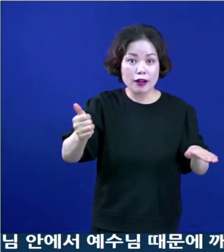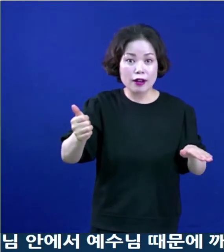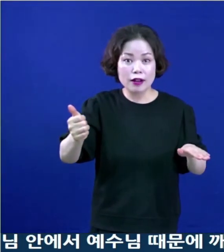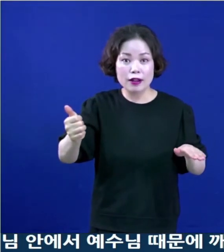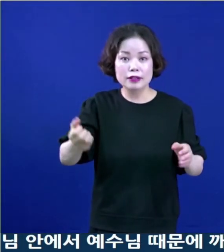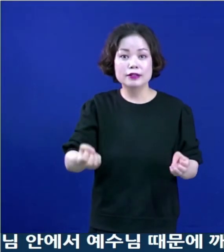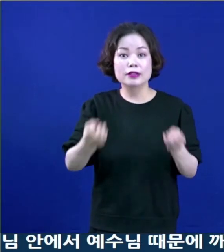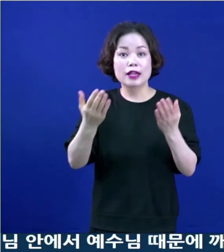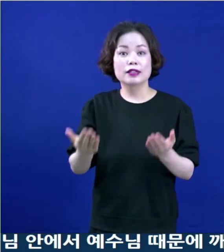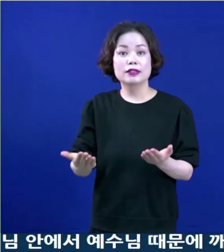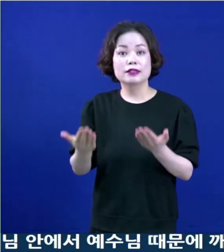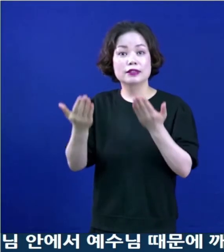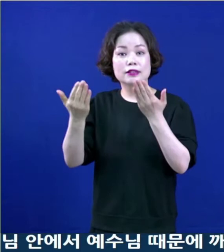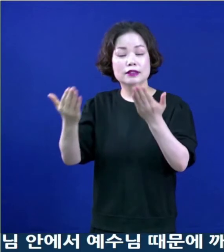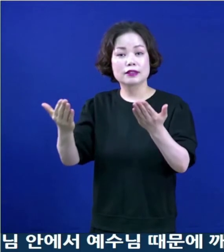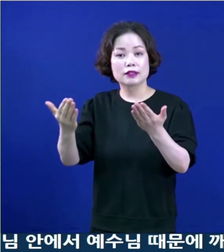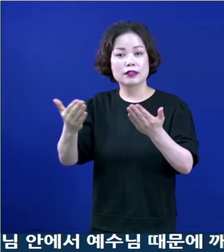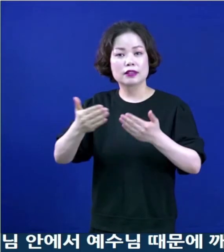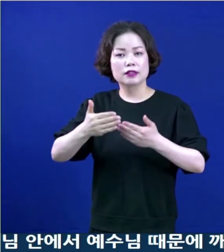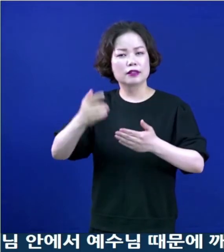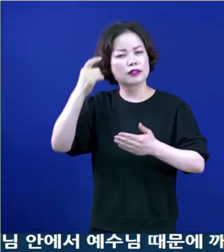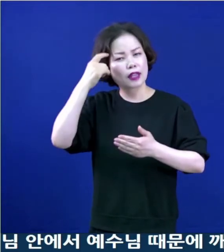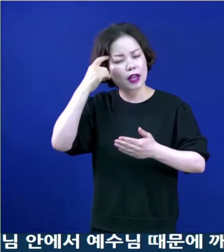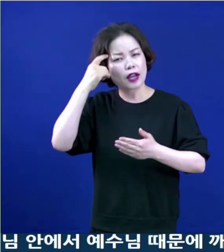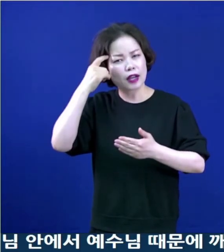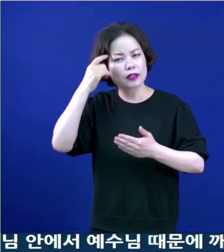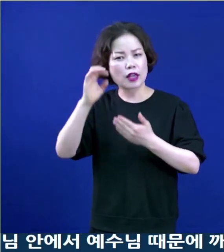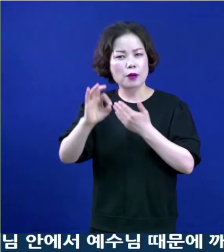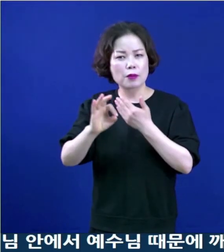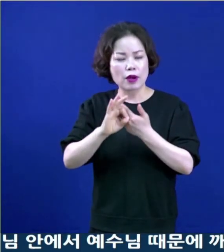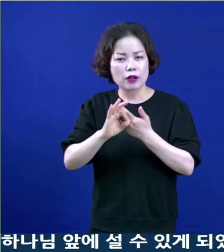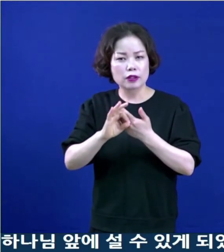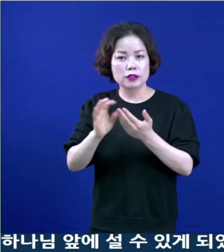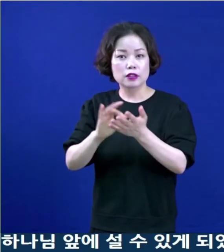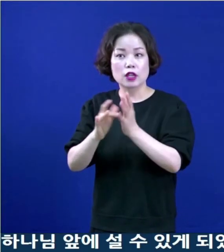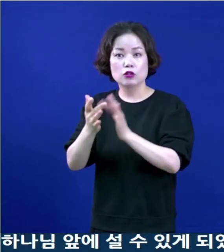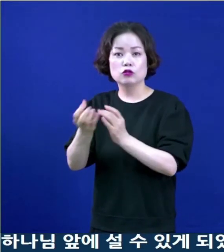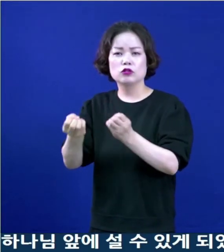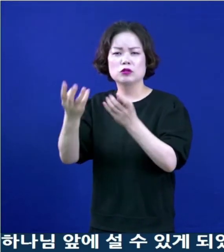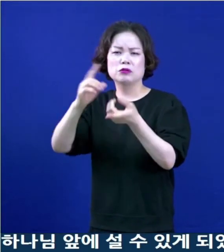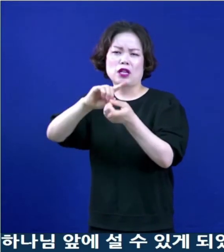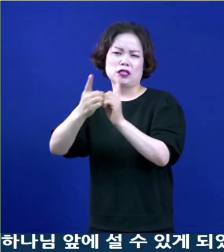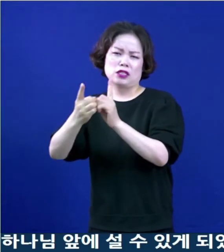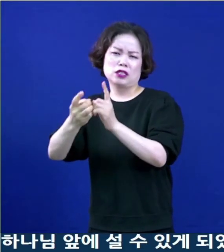제사를 지낸다고 가정을 한다면 사실은 예수님이 제물이 되신 거잖아요.